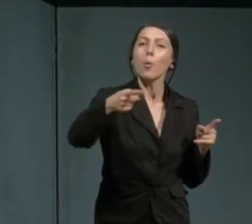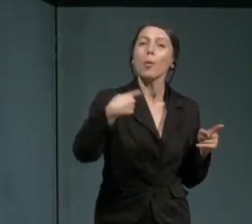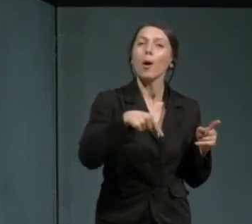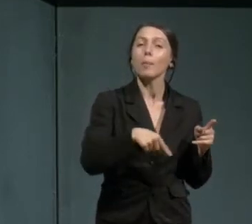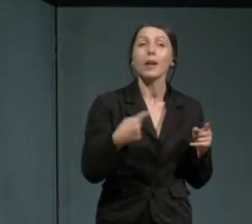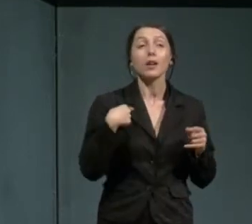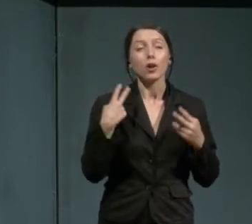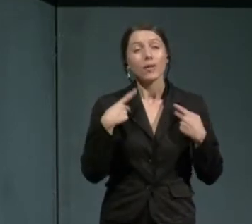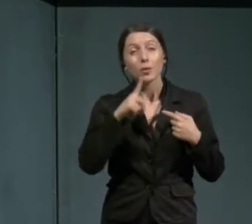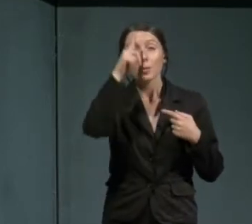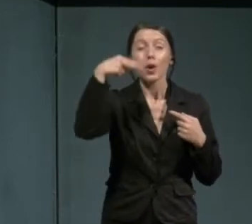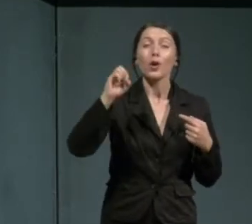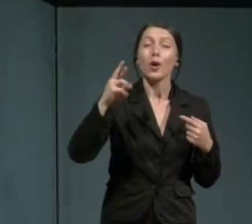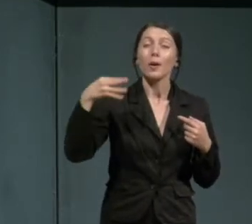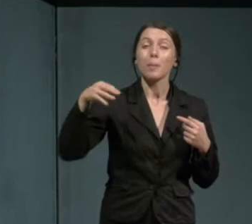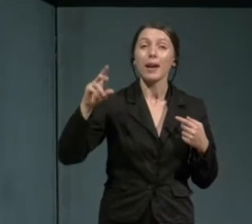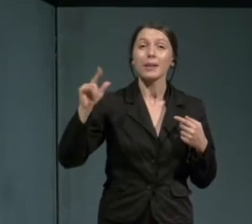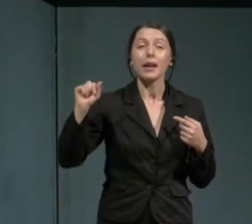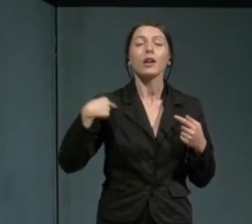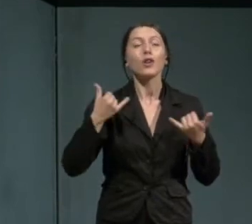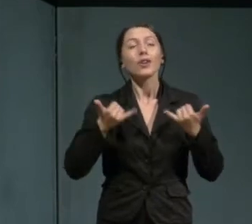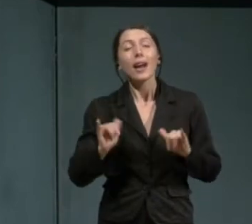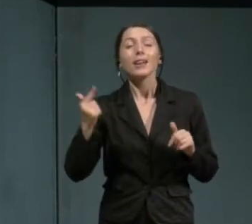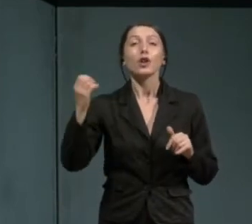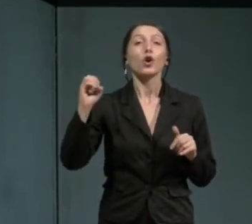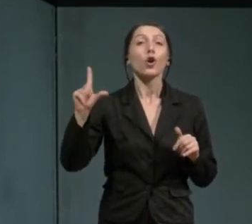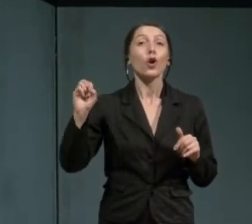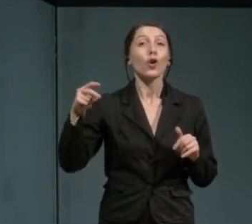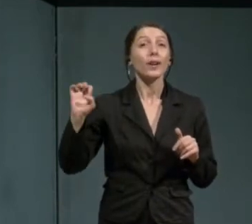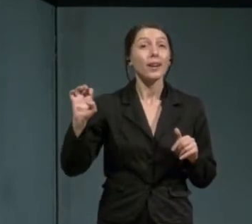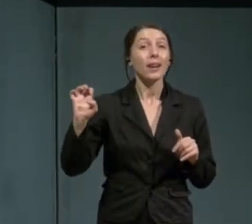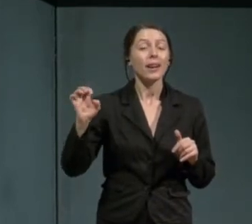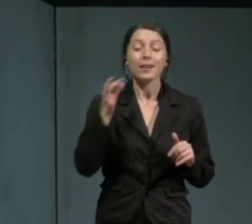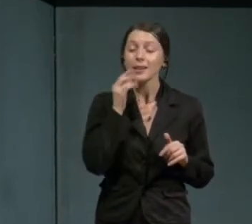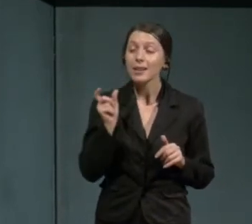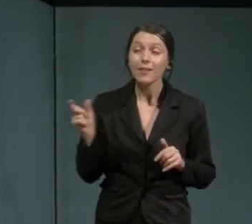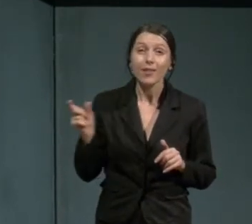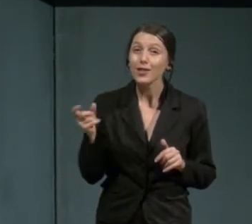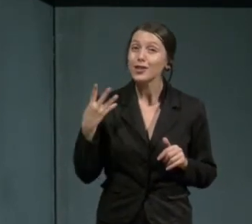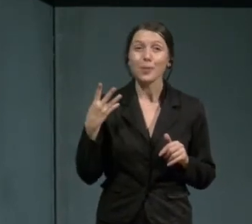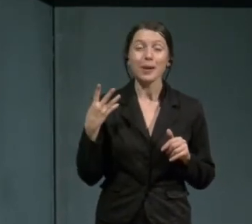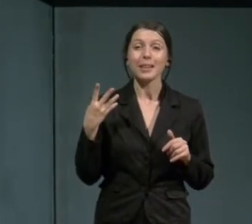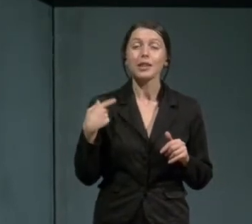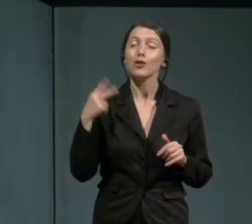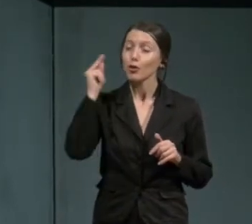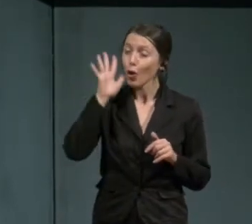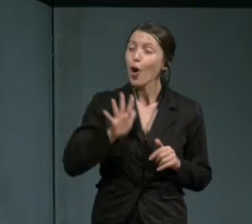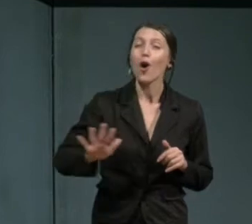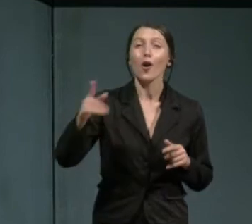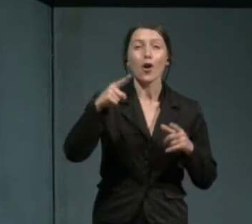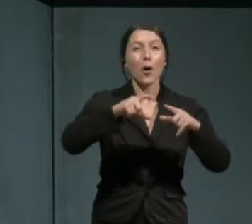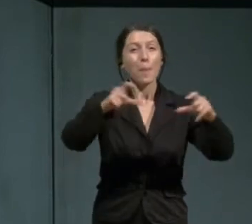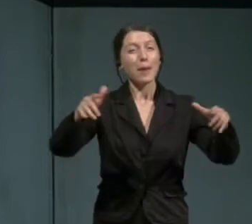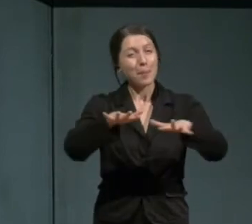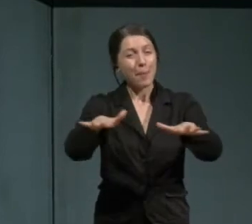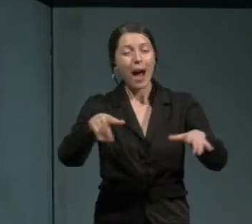in normandia ma sono nata a tolone è solo nata tolone a pochi chilometri da marsiglia conosco questa costa